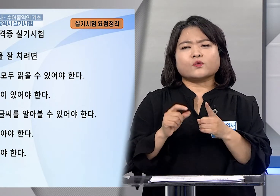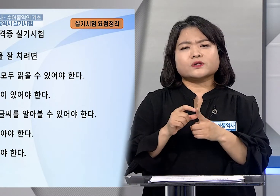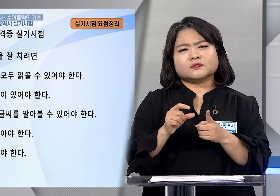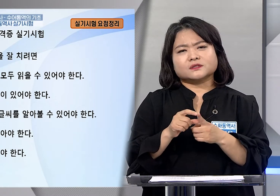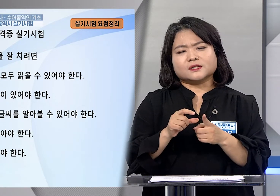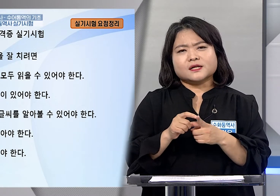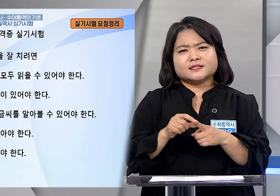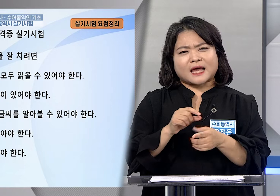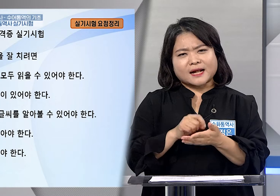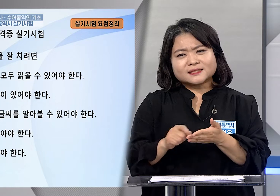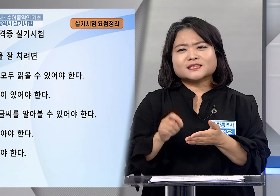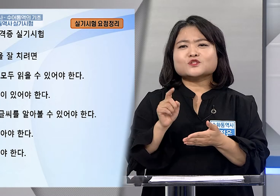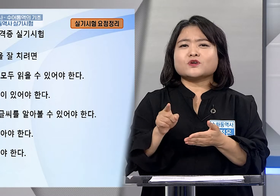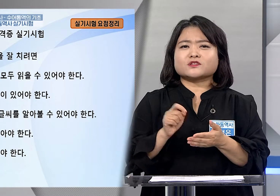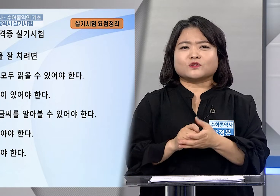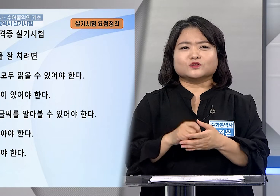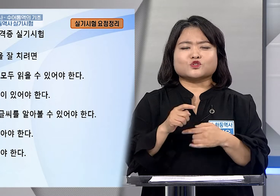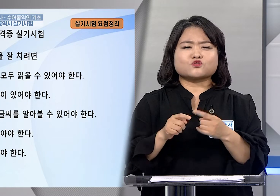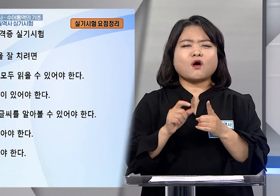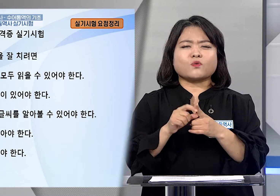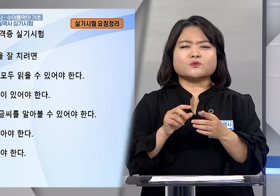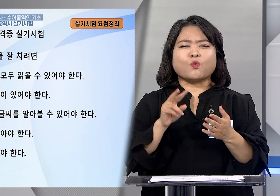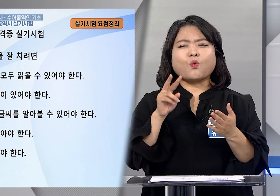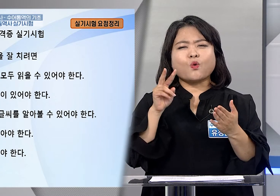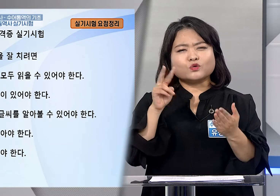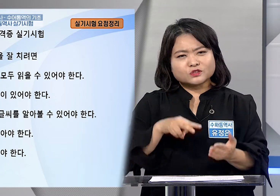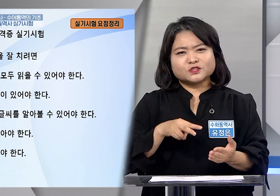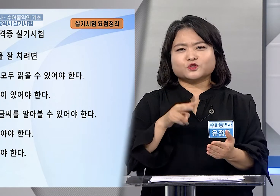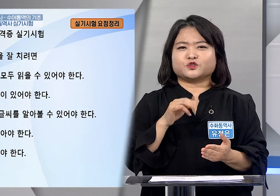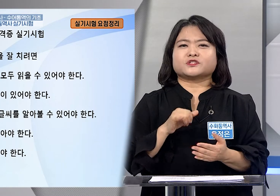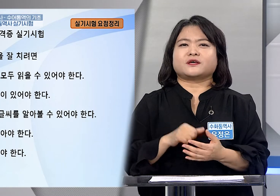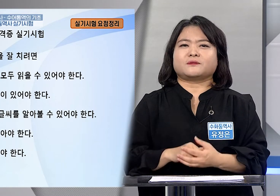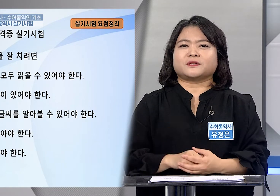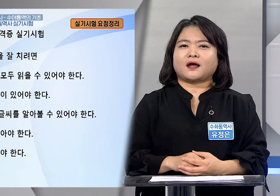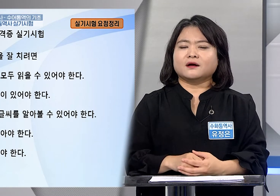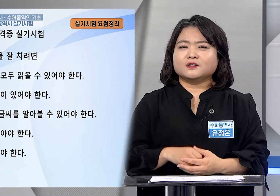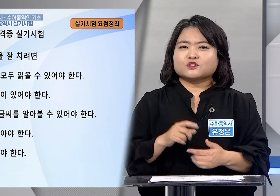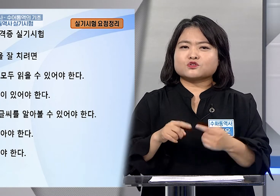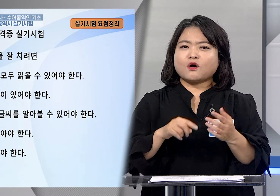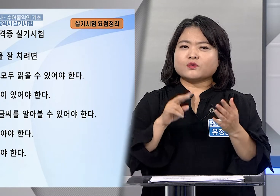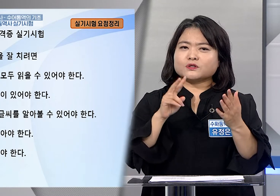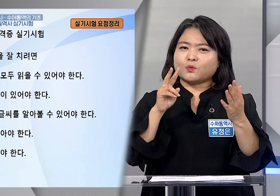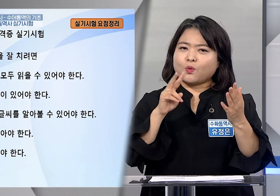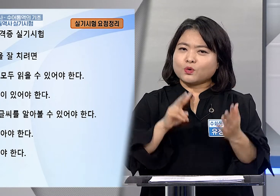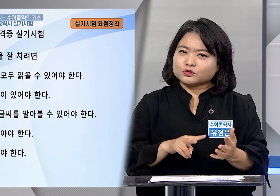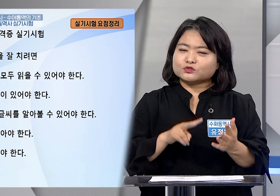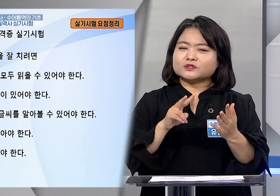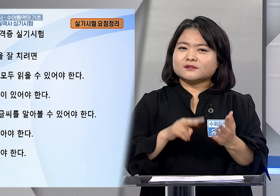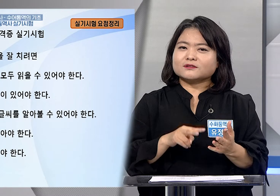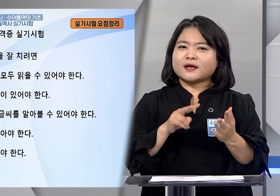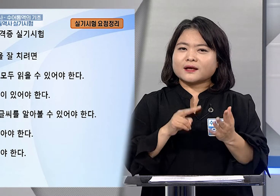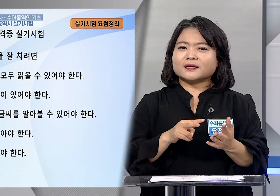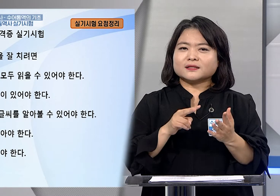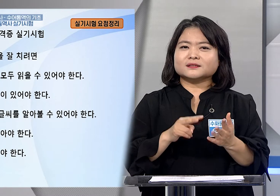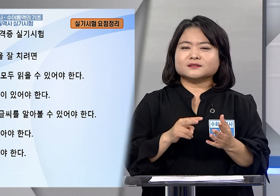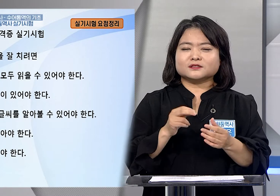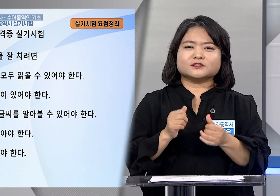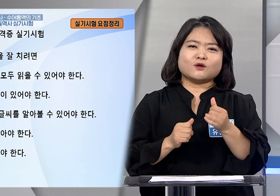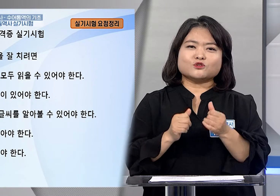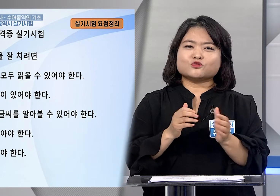수어어휘를 잘 치기 위해서는 수어어휘 모두 읽을 수 있어야 됩니다. 수어 위를 모두 읽어내기는 시험을